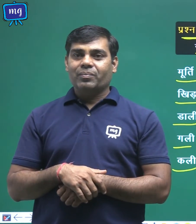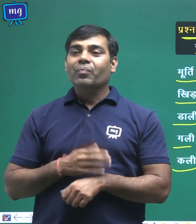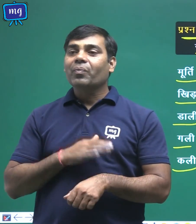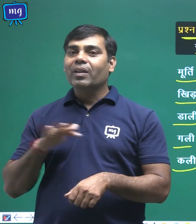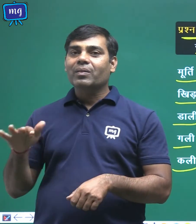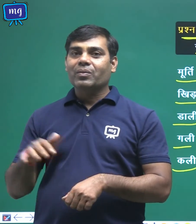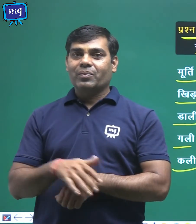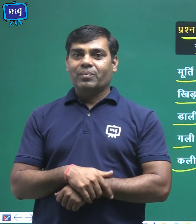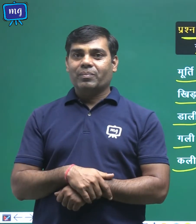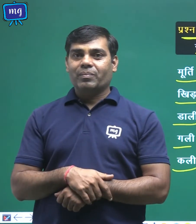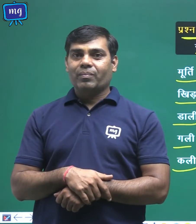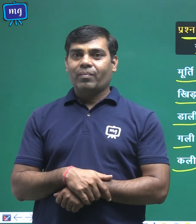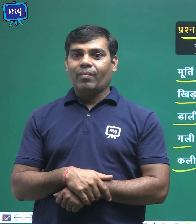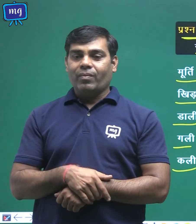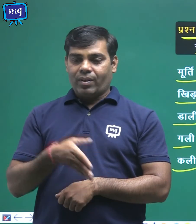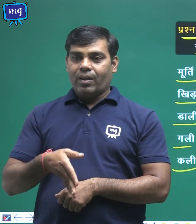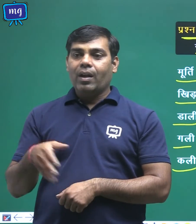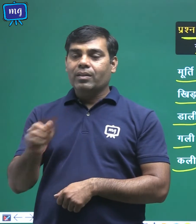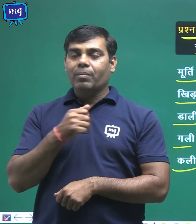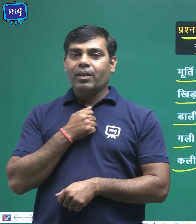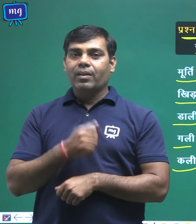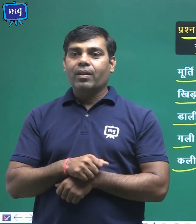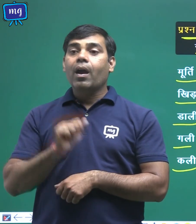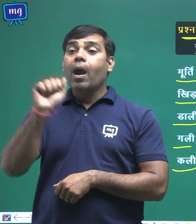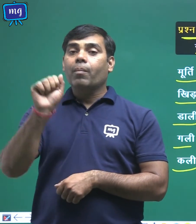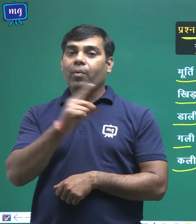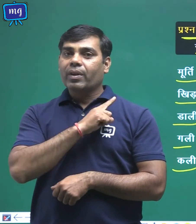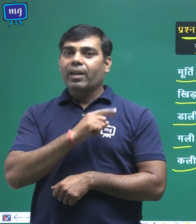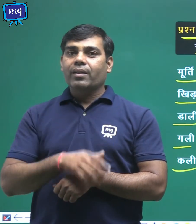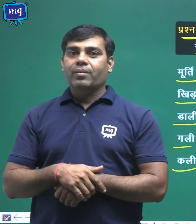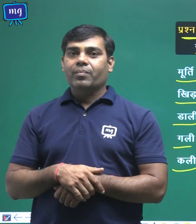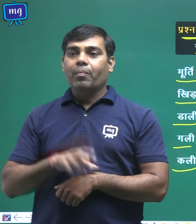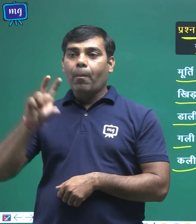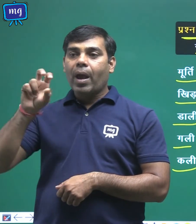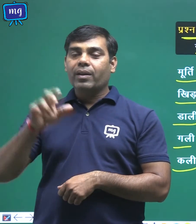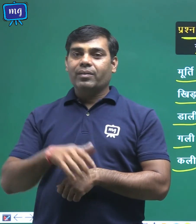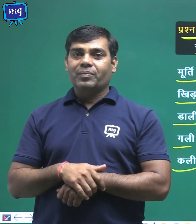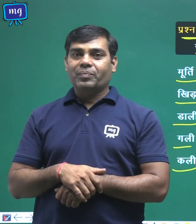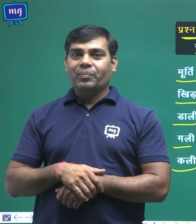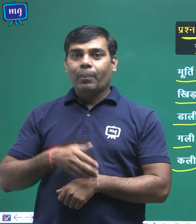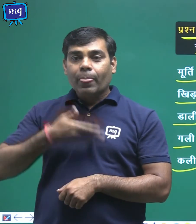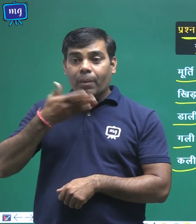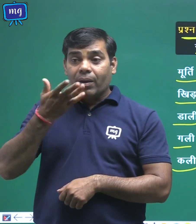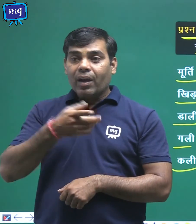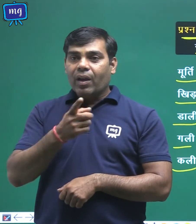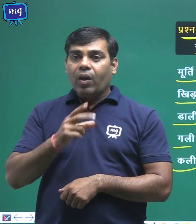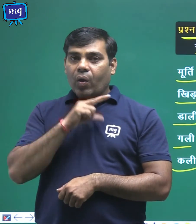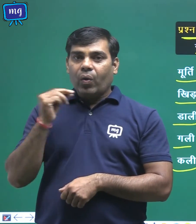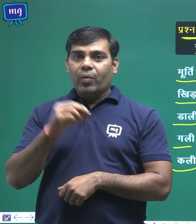प्यारे बच्चों, आज हमने आपको यह पाठ पढ़ाया